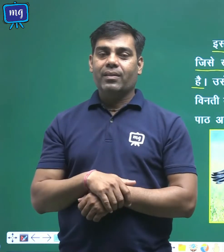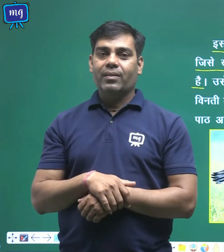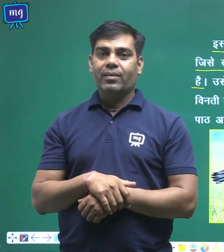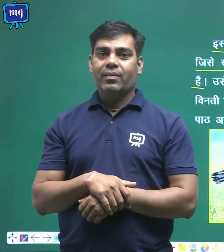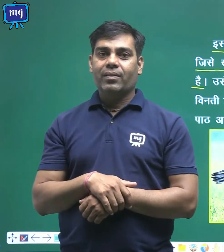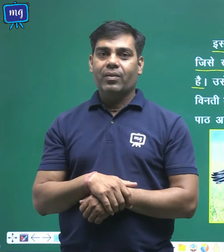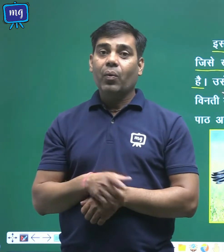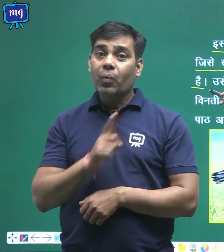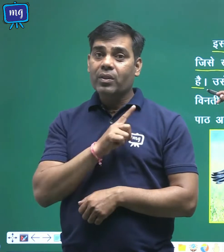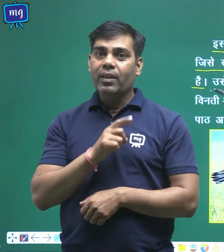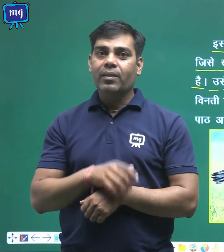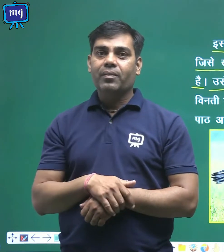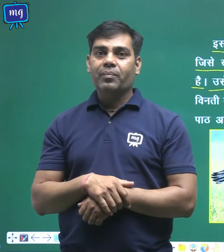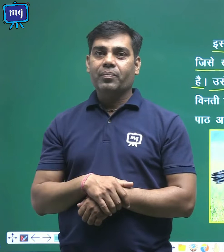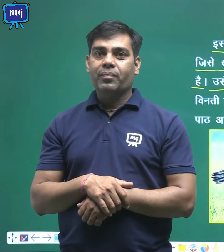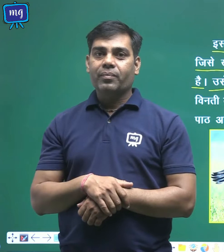उसे